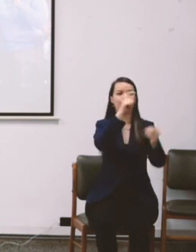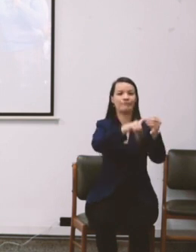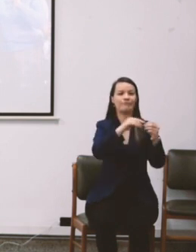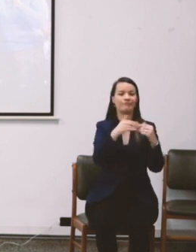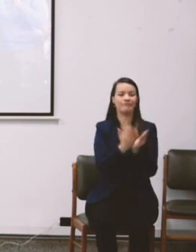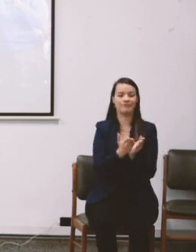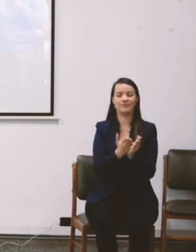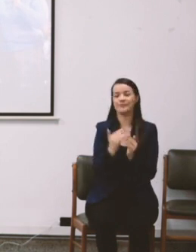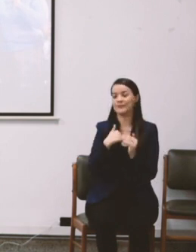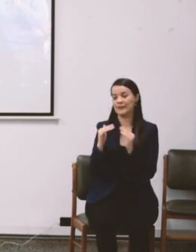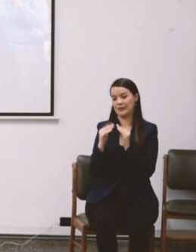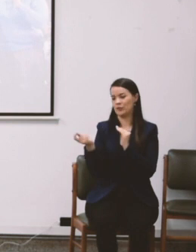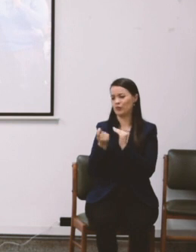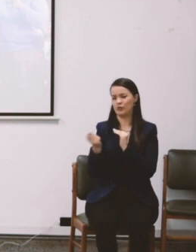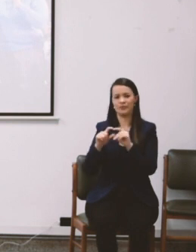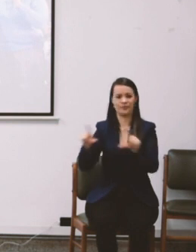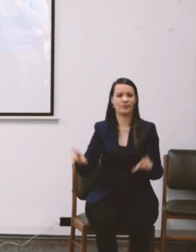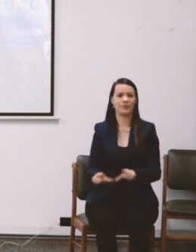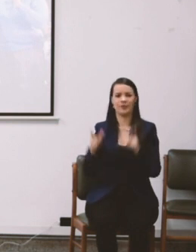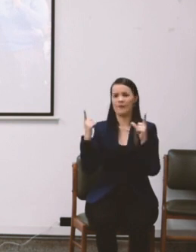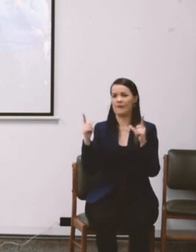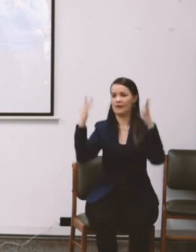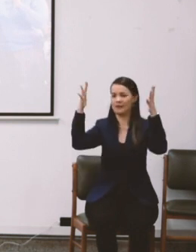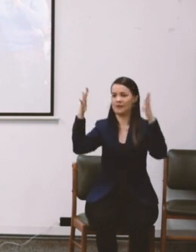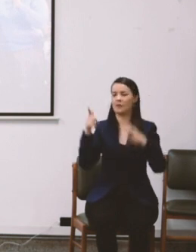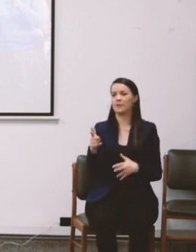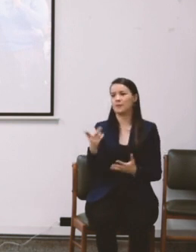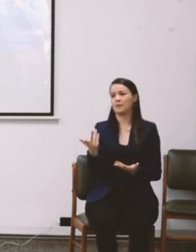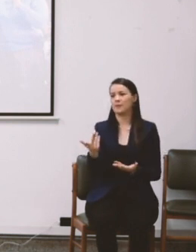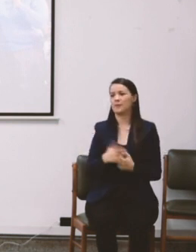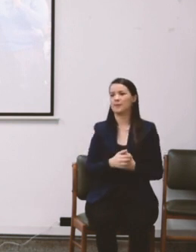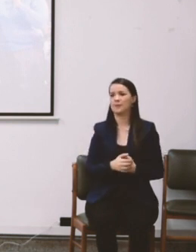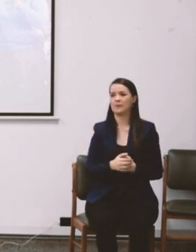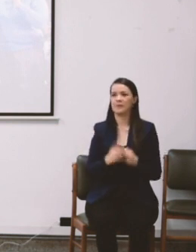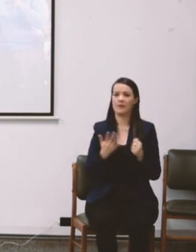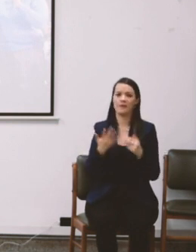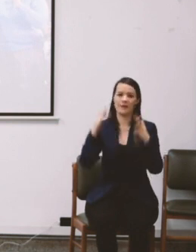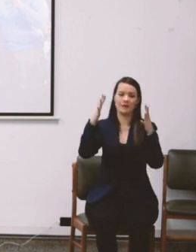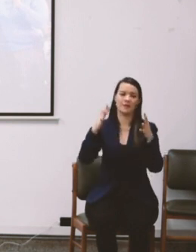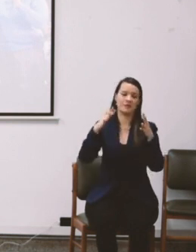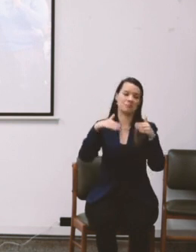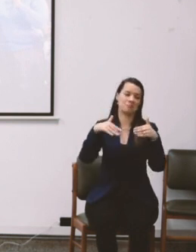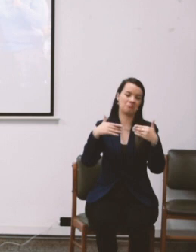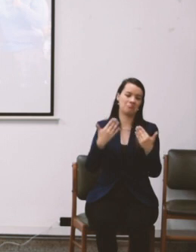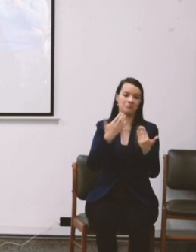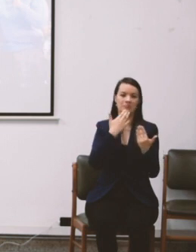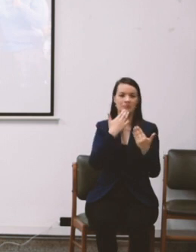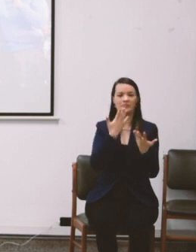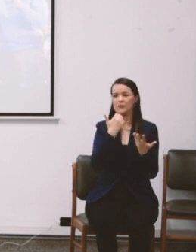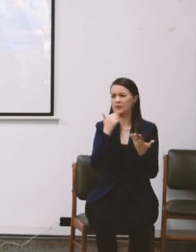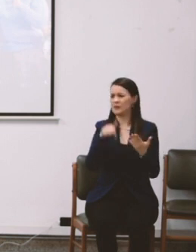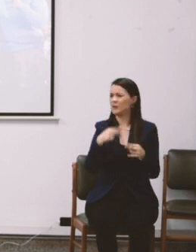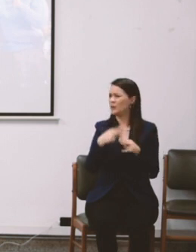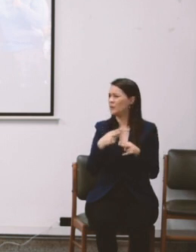Y recuerdo que por mi casa hay un salón de fiestas en donde son las primeras tardeadas de la escuela, ¿no? O sea, las tardeadas, no sé aquí cómo